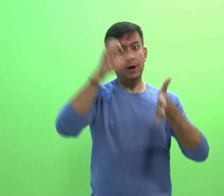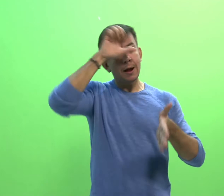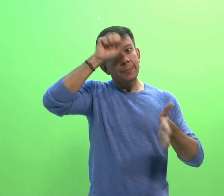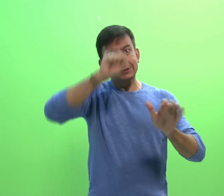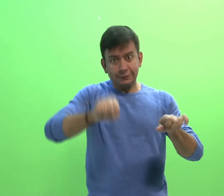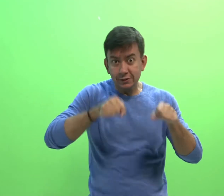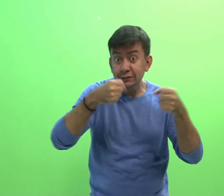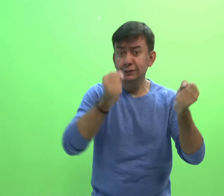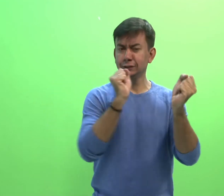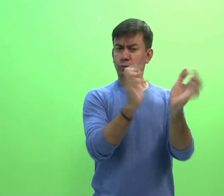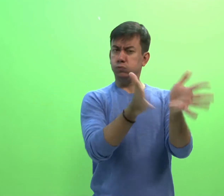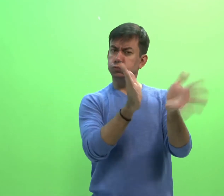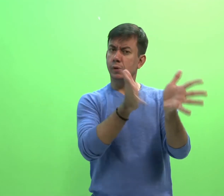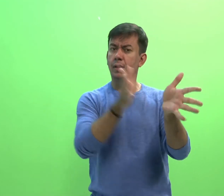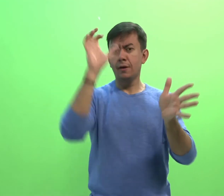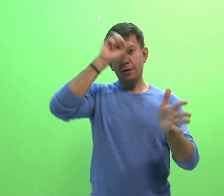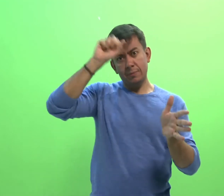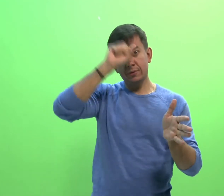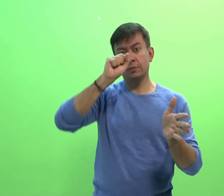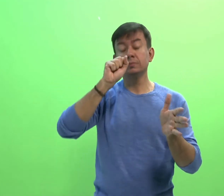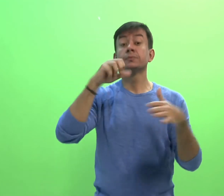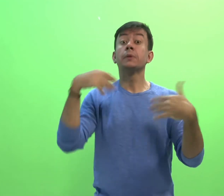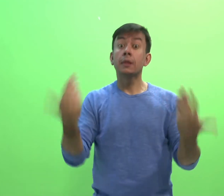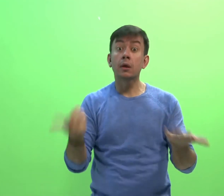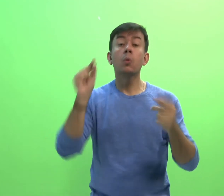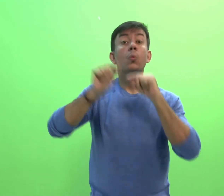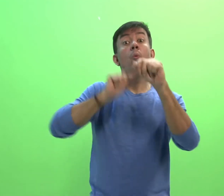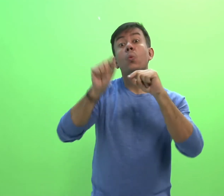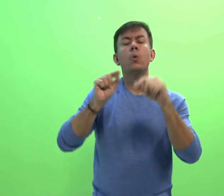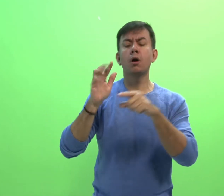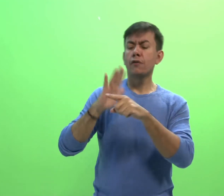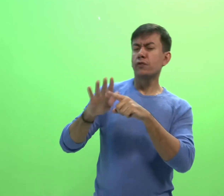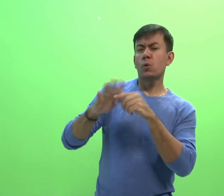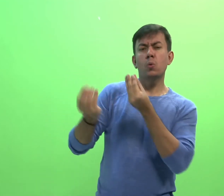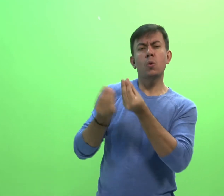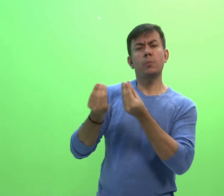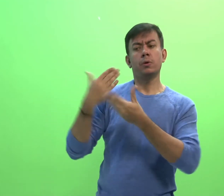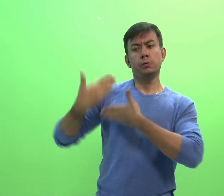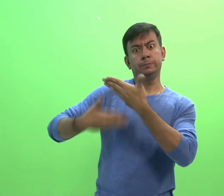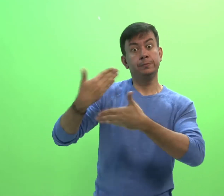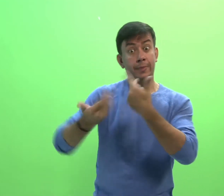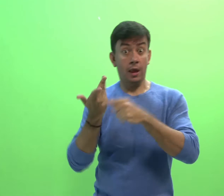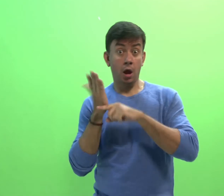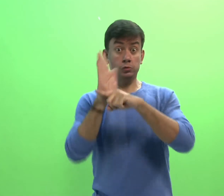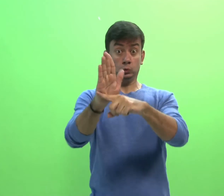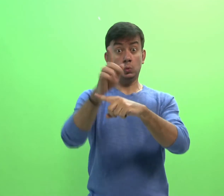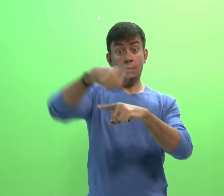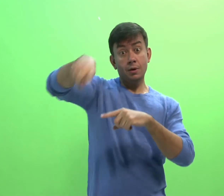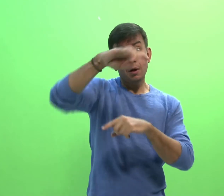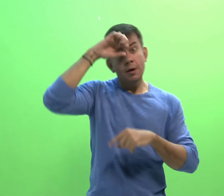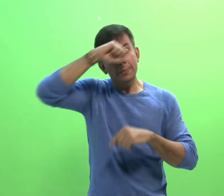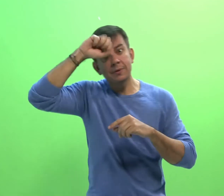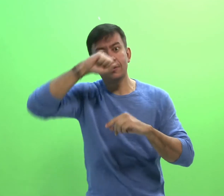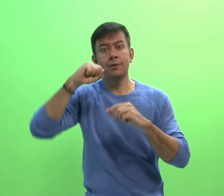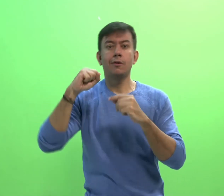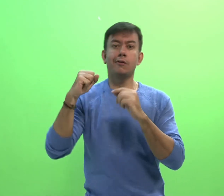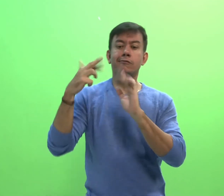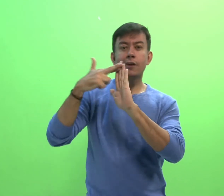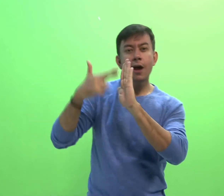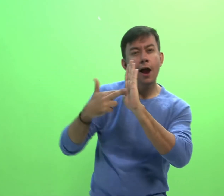à língua de sinais. Precisarão ter esforço para conhecer como a fonologia está presente. Então, vai ajudar vocês